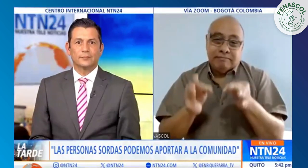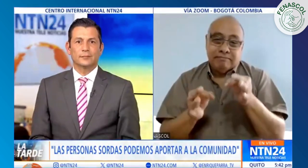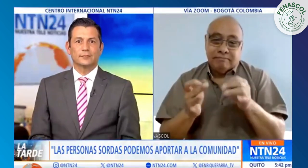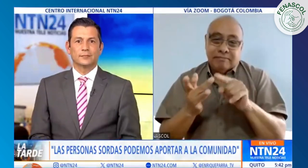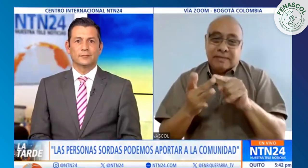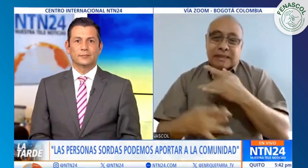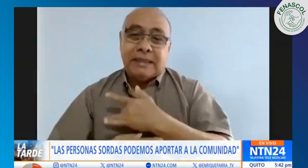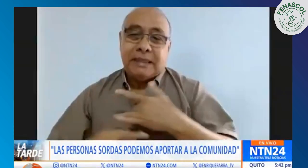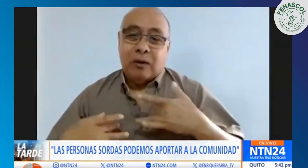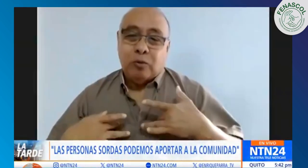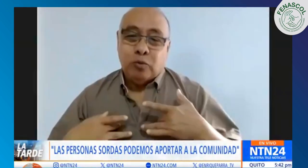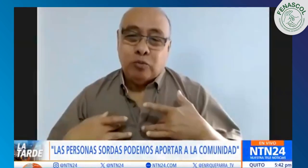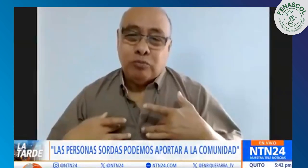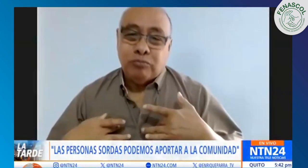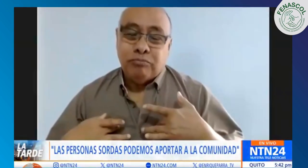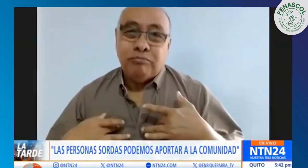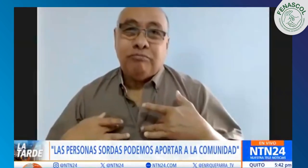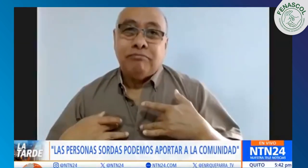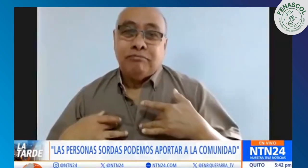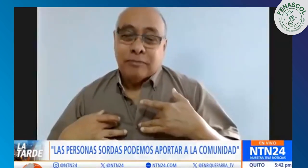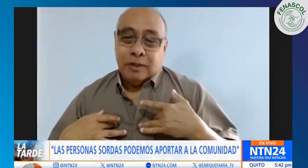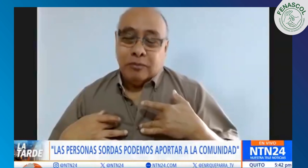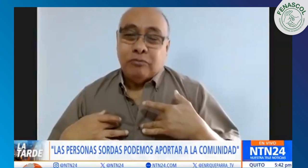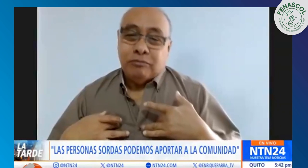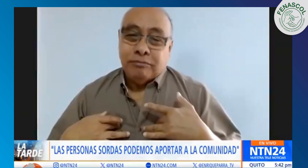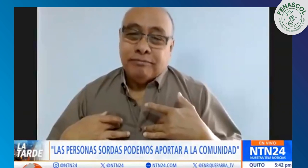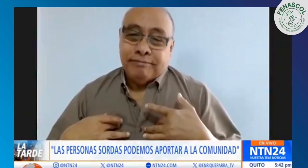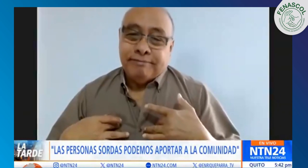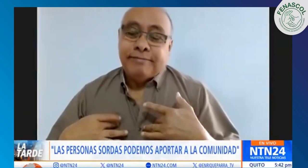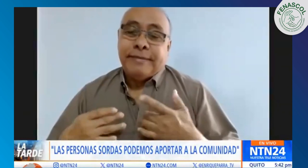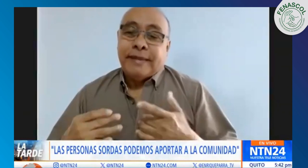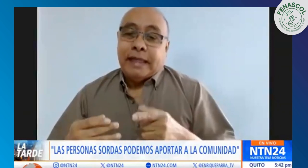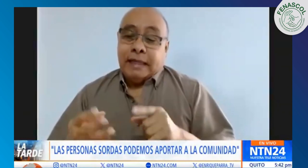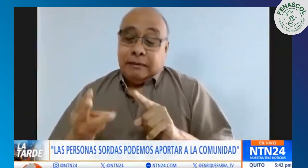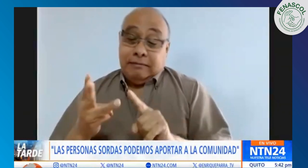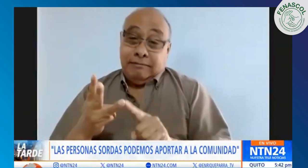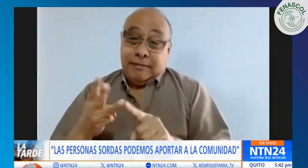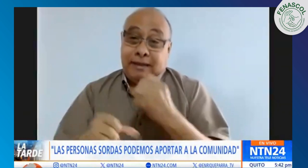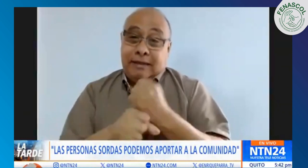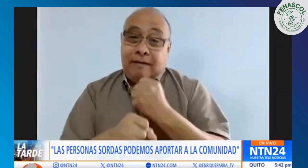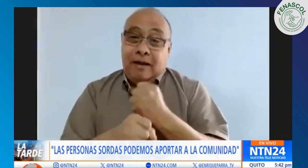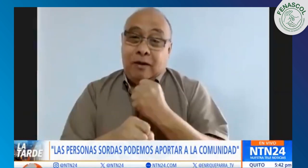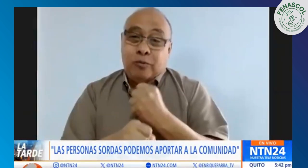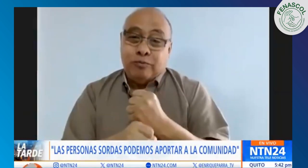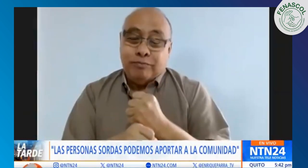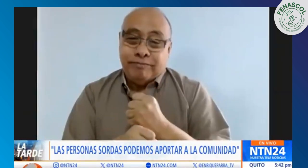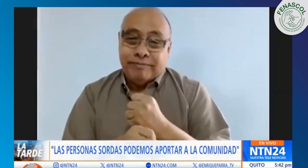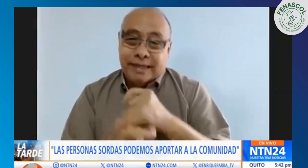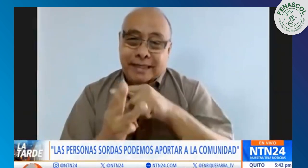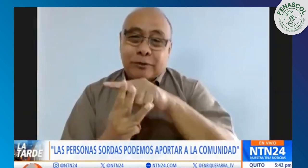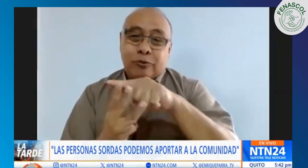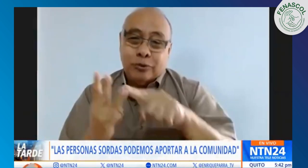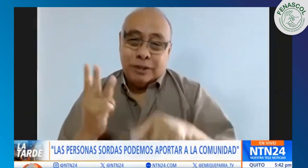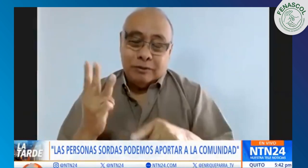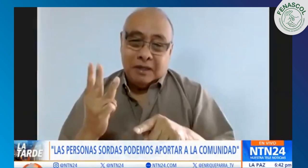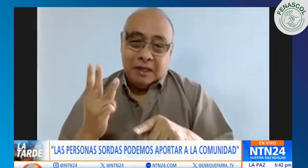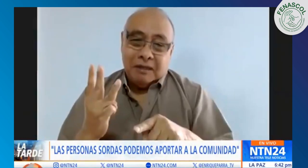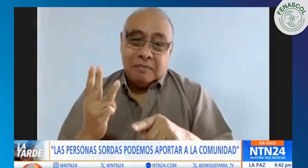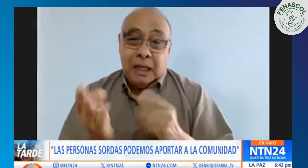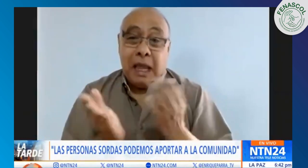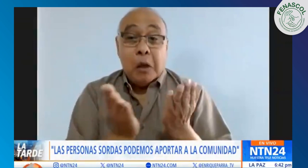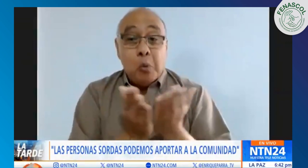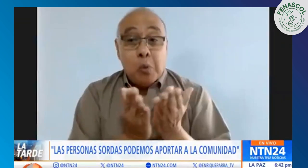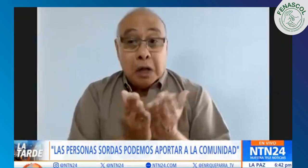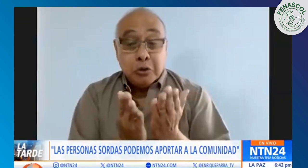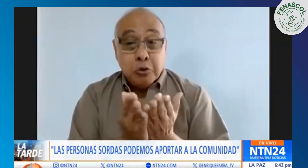podrían ser tres. Derecho a la justicia, derecho de la salud y el tercero, el derecho al